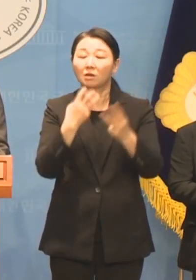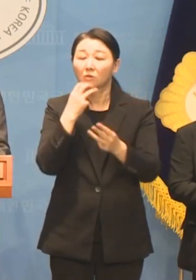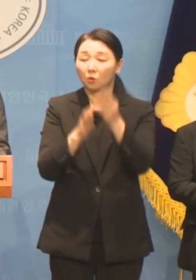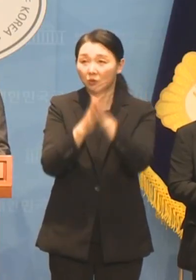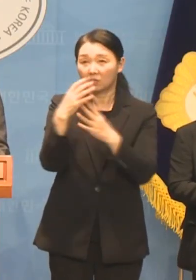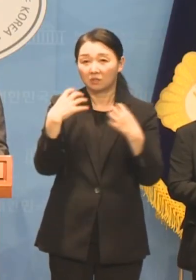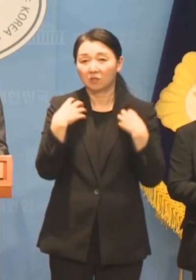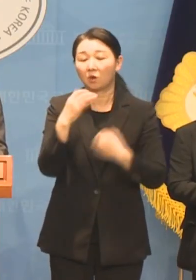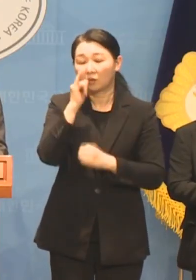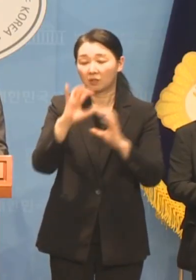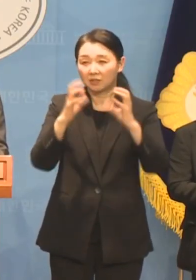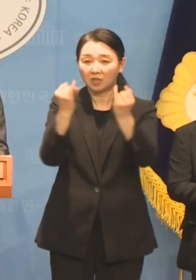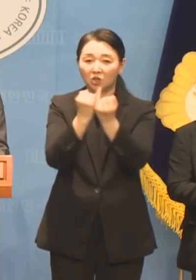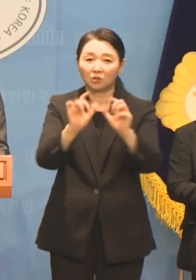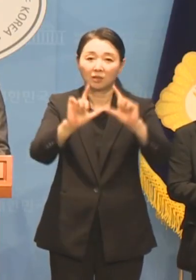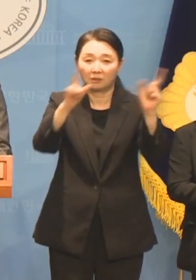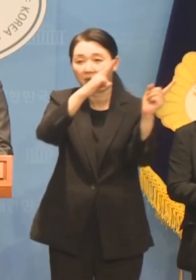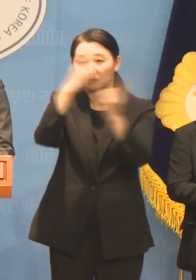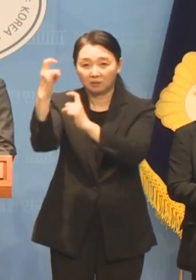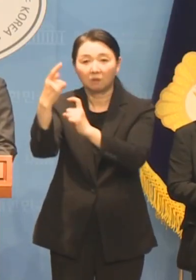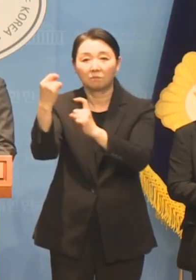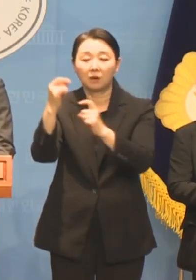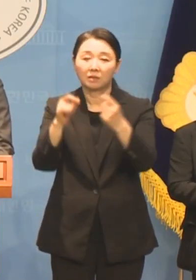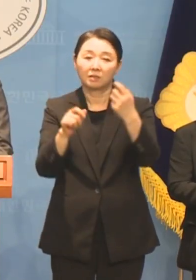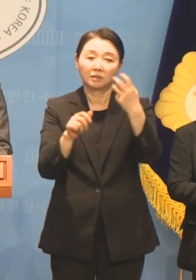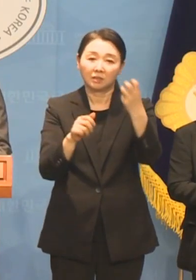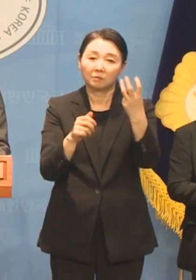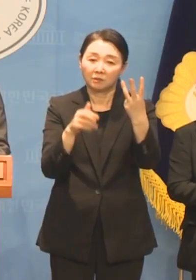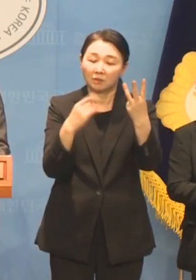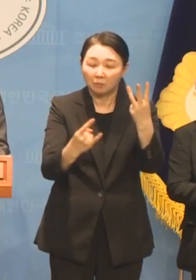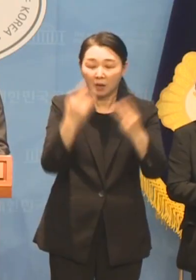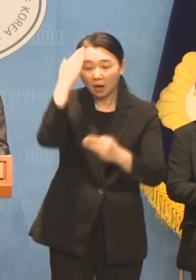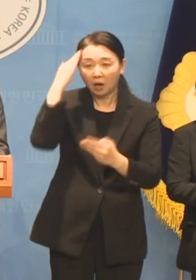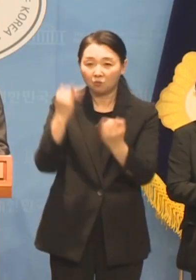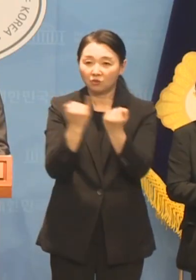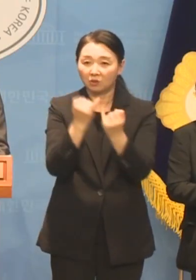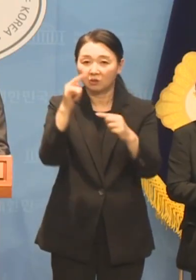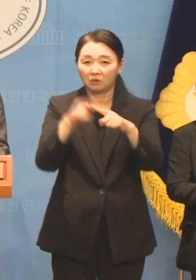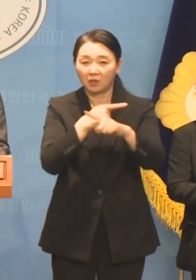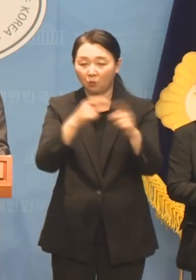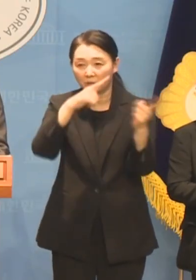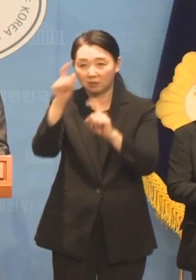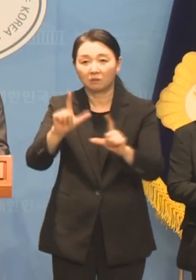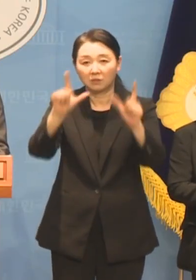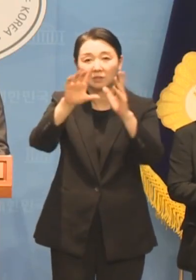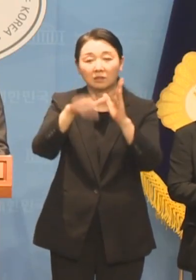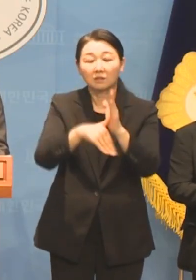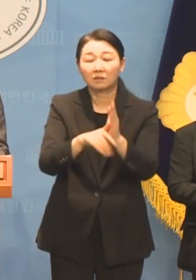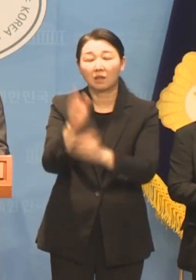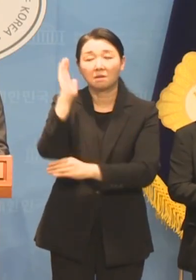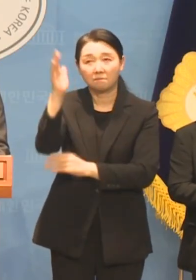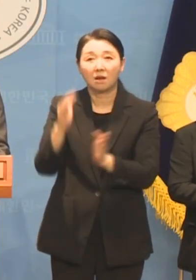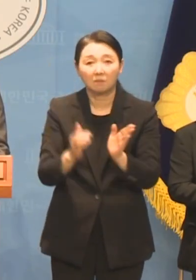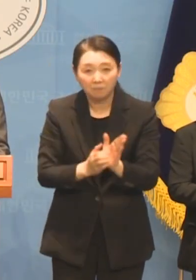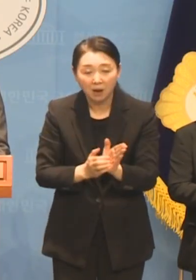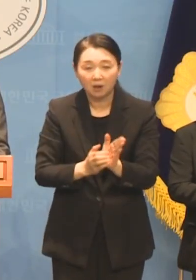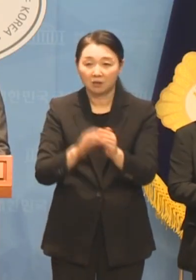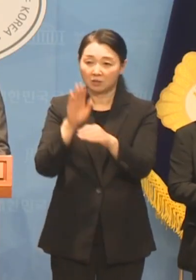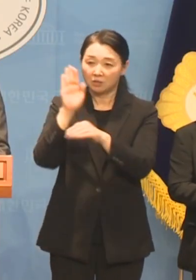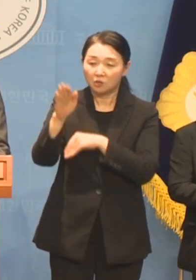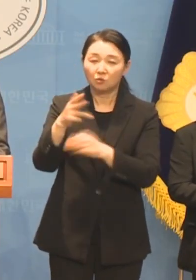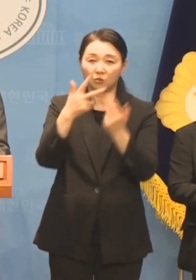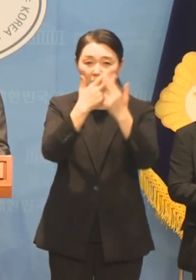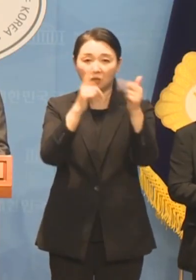서울시청에서 열린 세계 여성의 날 기념 제33회 한국여성대회 기념식에서 한 발언이고, 이후